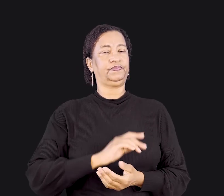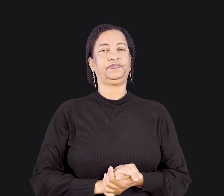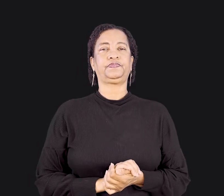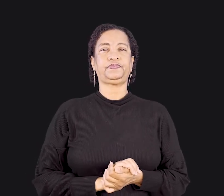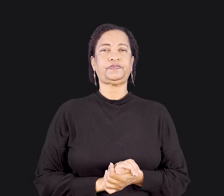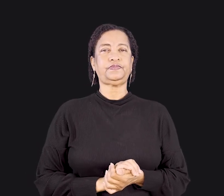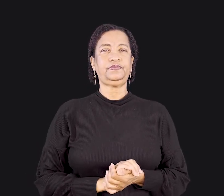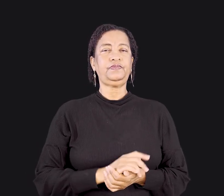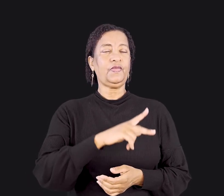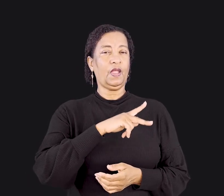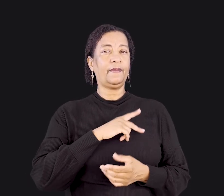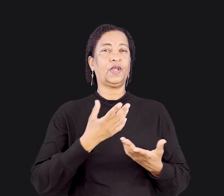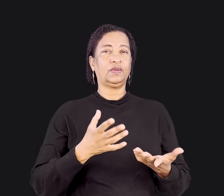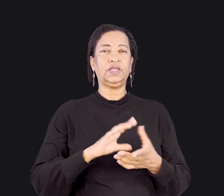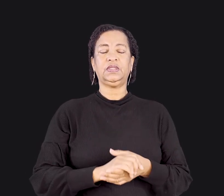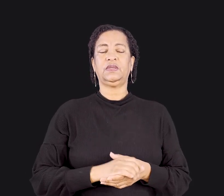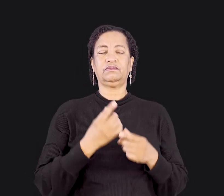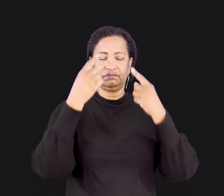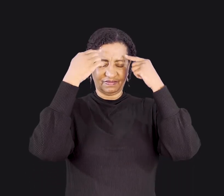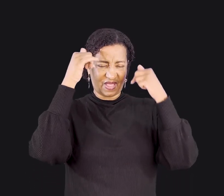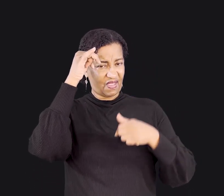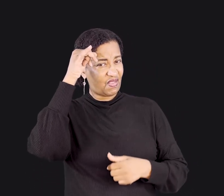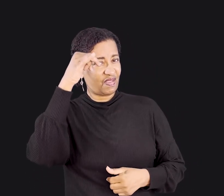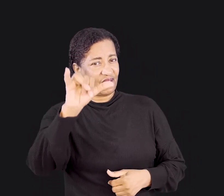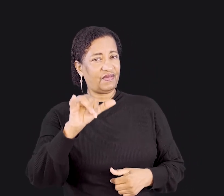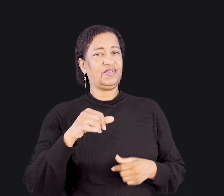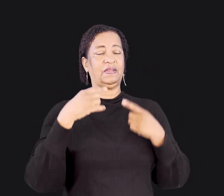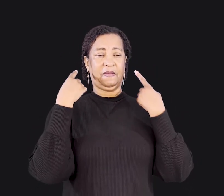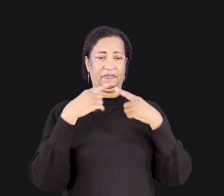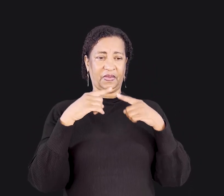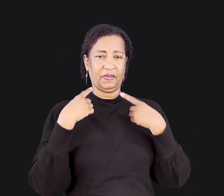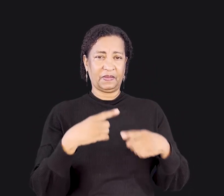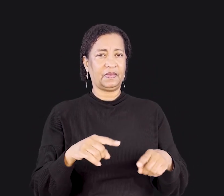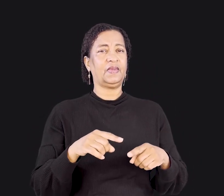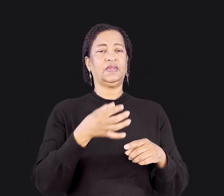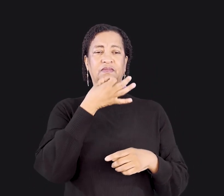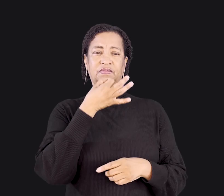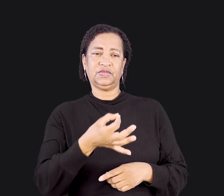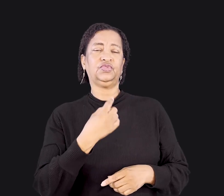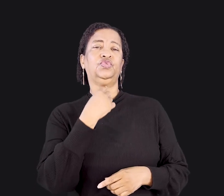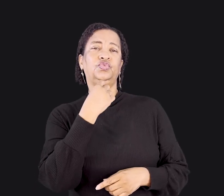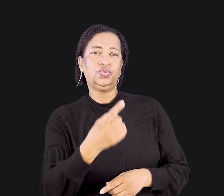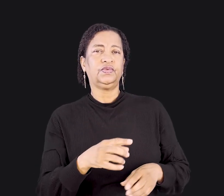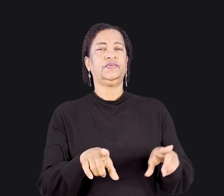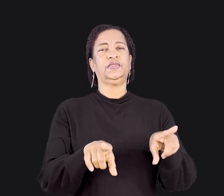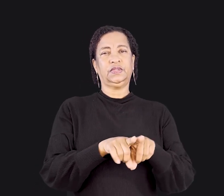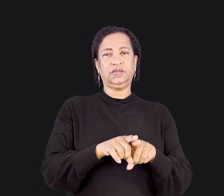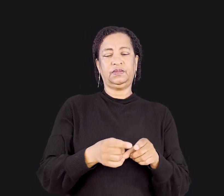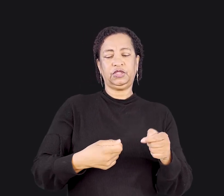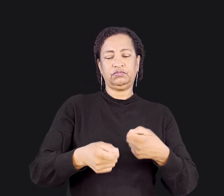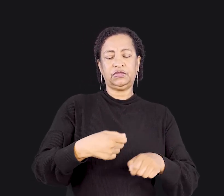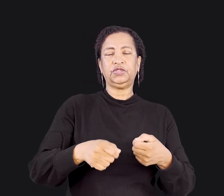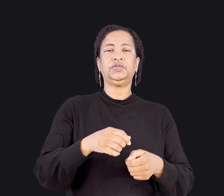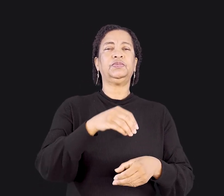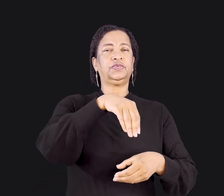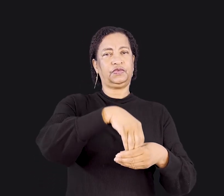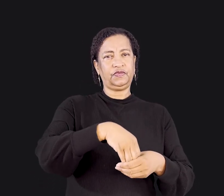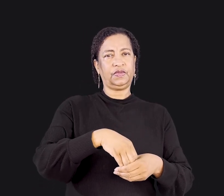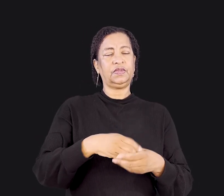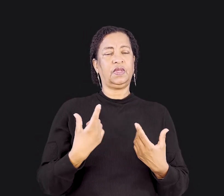queria evitar qualquer dúvida e crítica em relação à administração da oferta. Queremos evitar que alguém nos critique